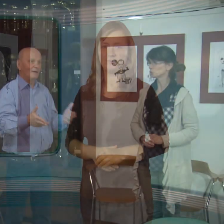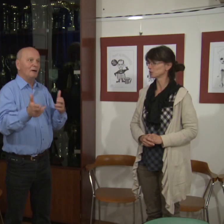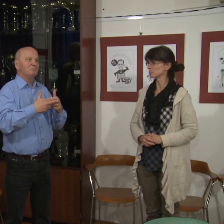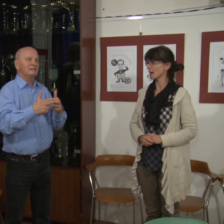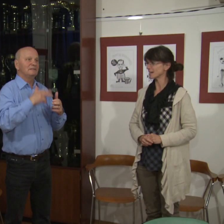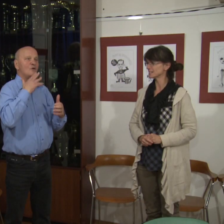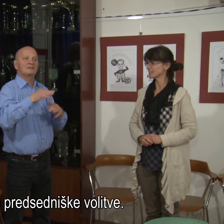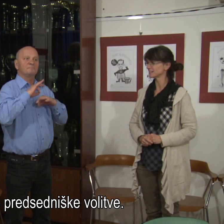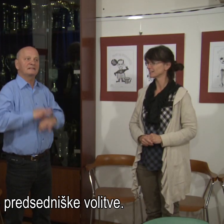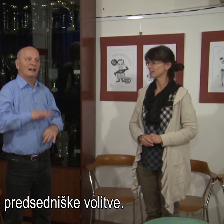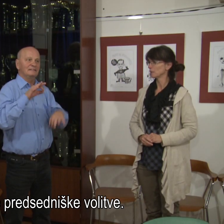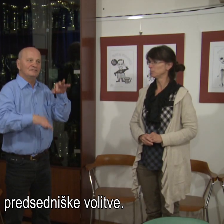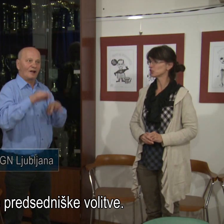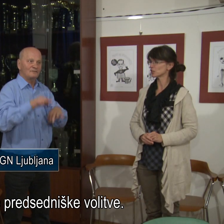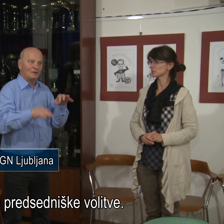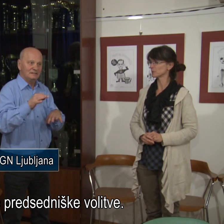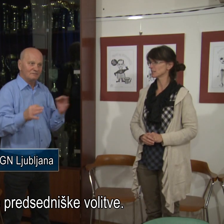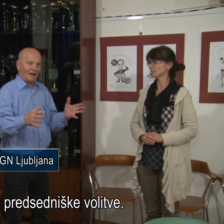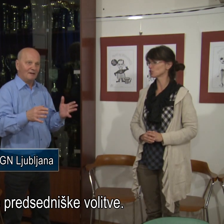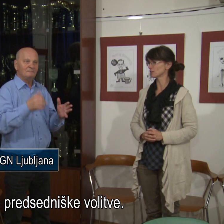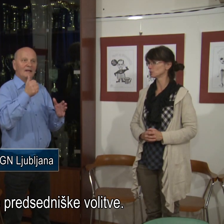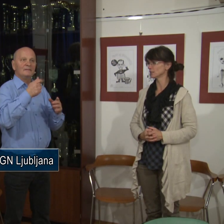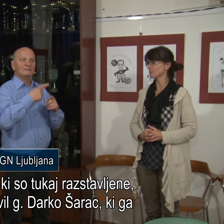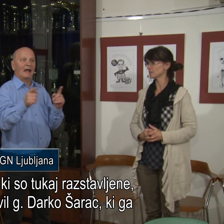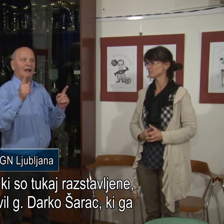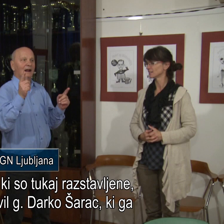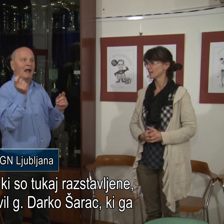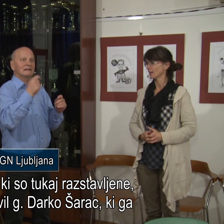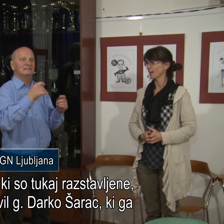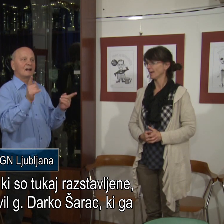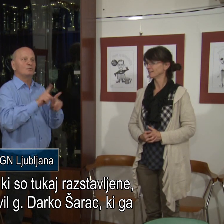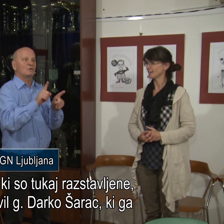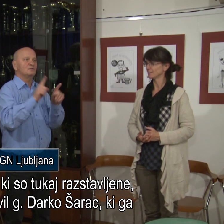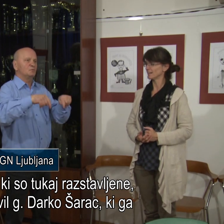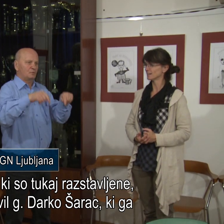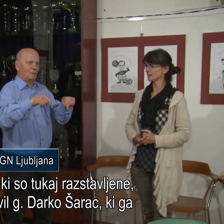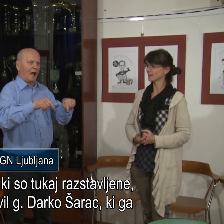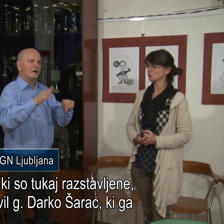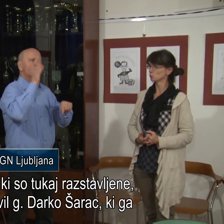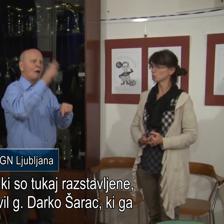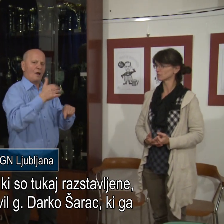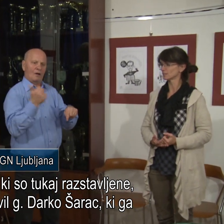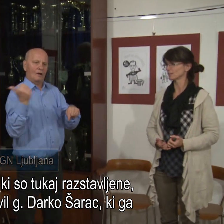Kulturni praznik, bližajo se predsedniške volitve in del karikatur, ki je